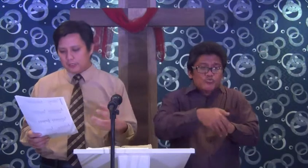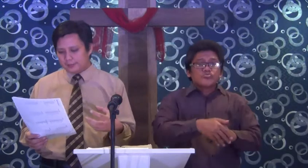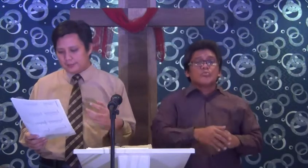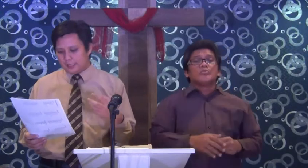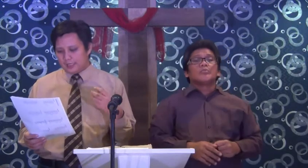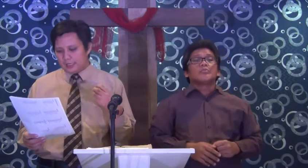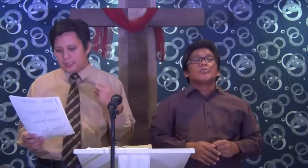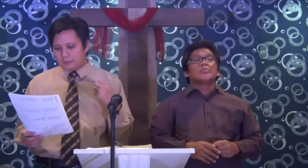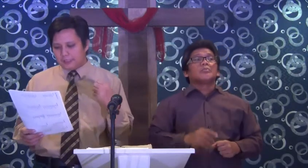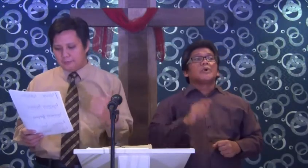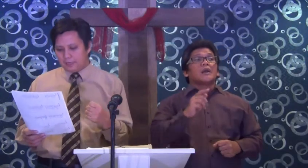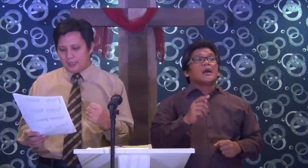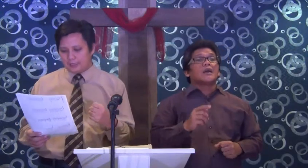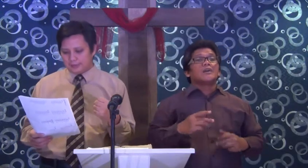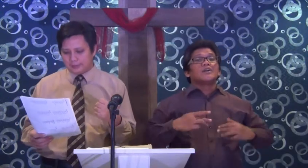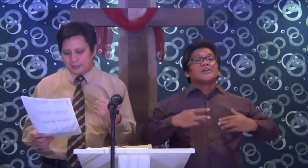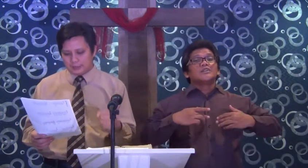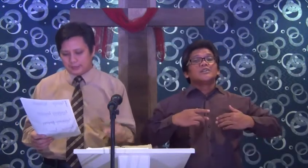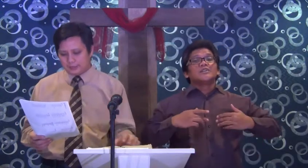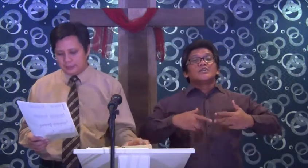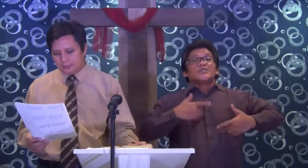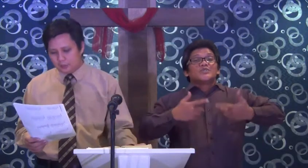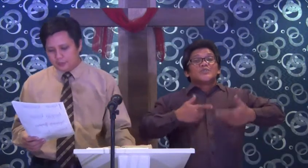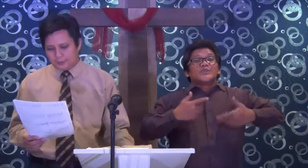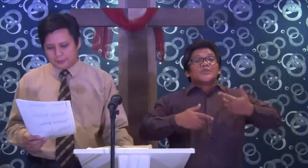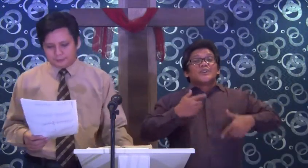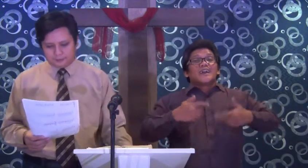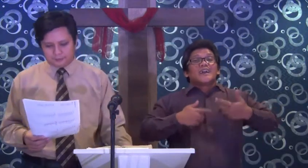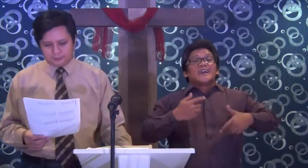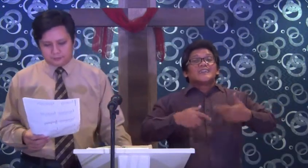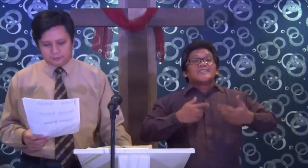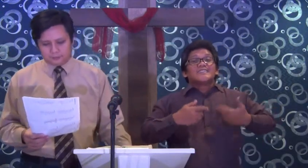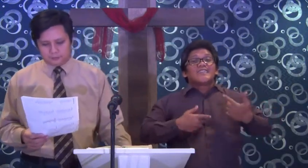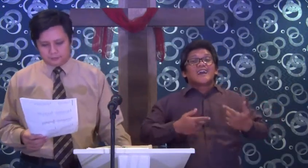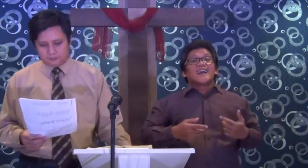Maka sukacita Allah akan melimpah secara nyata di dalam hidup kita.